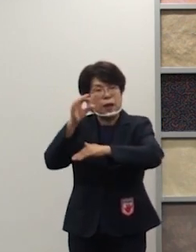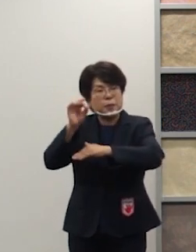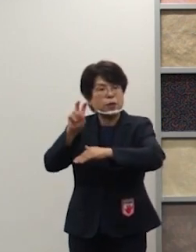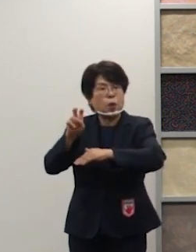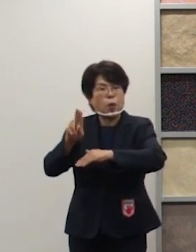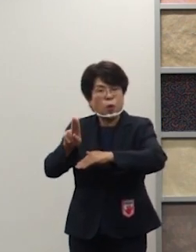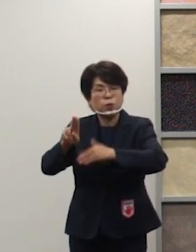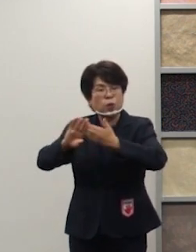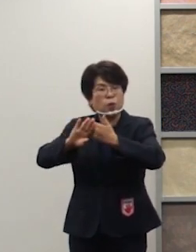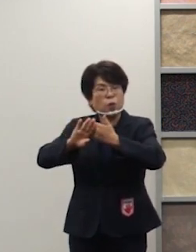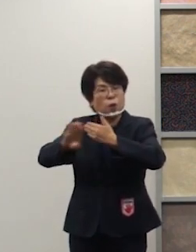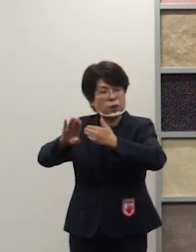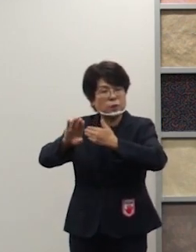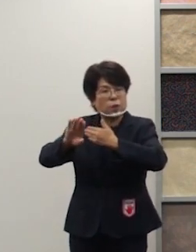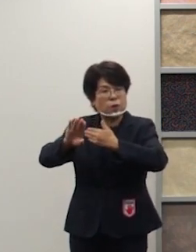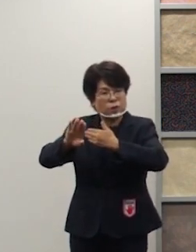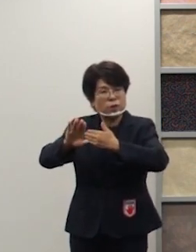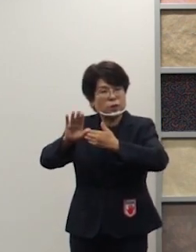はい、